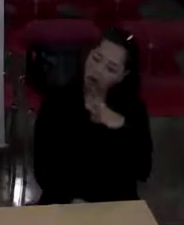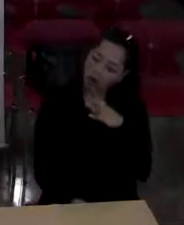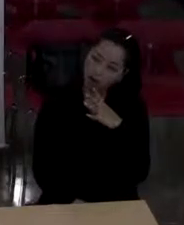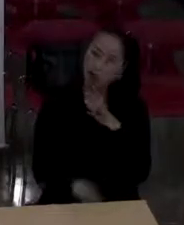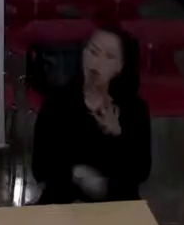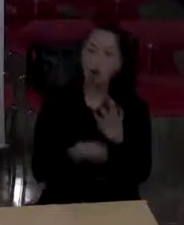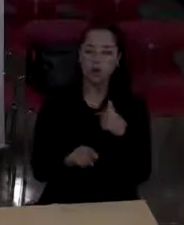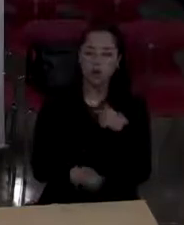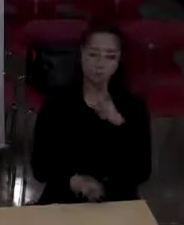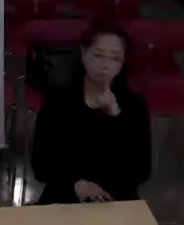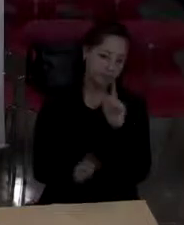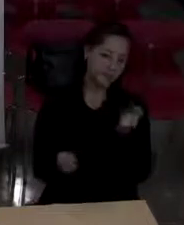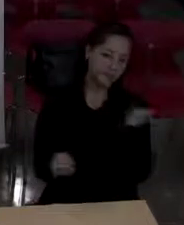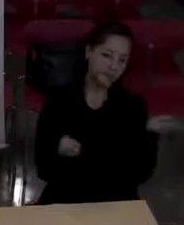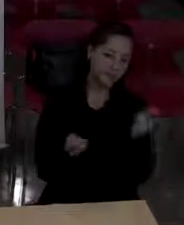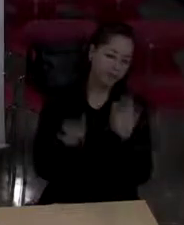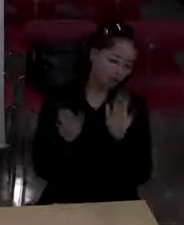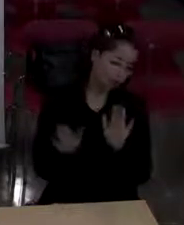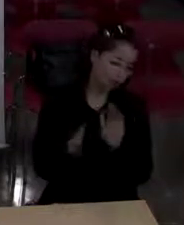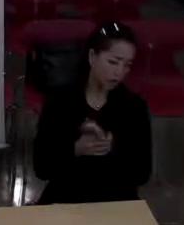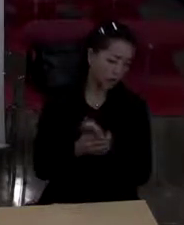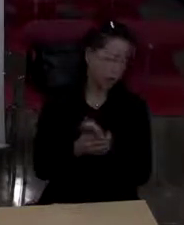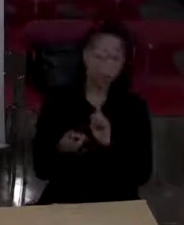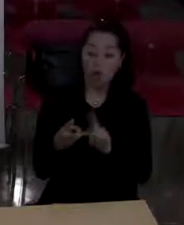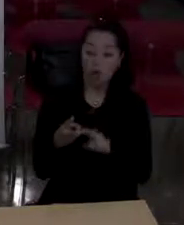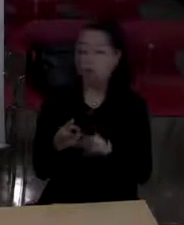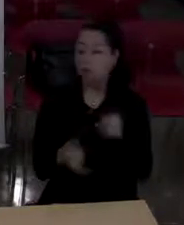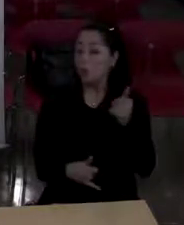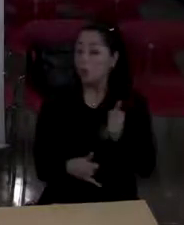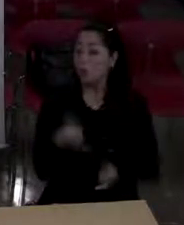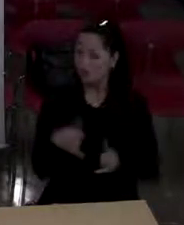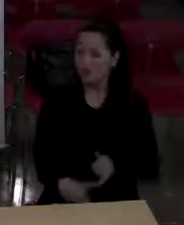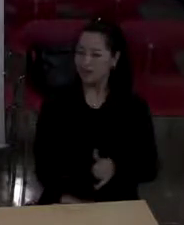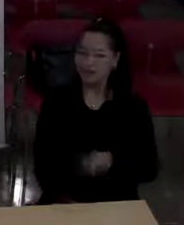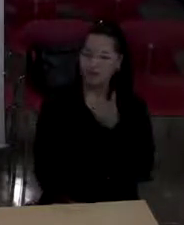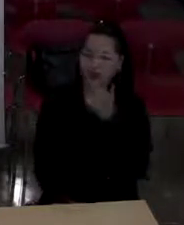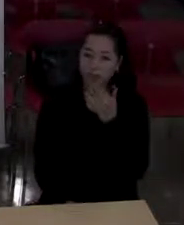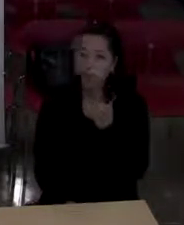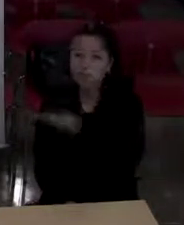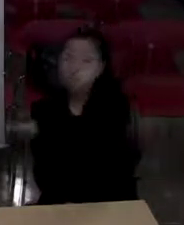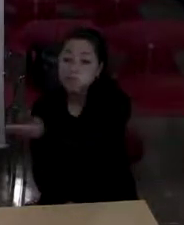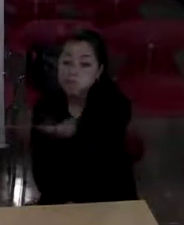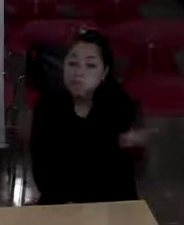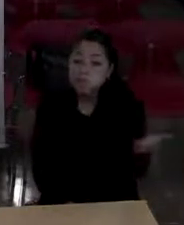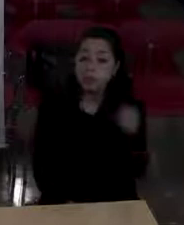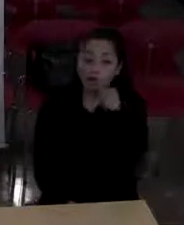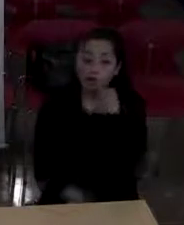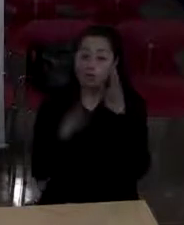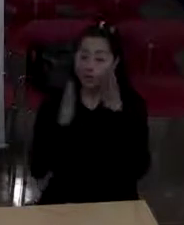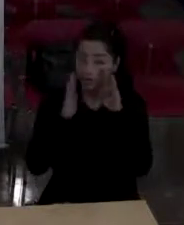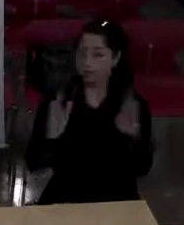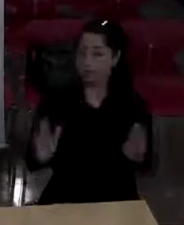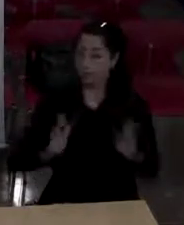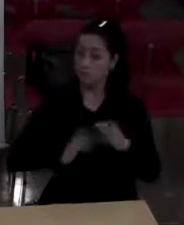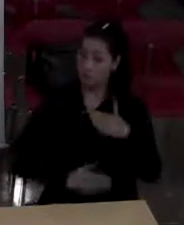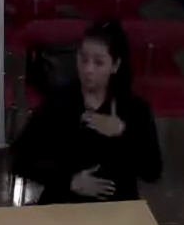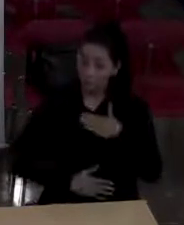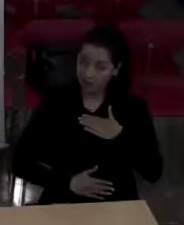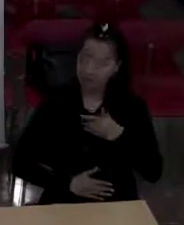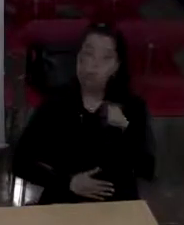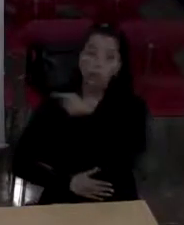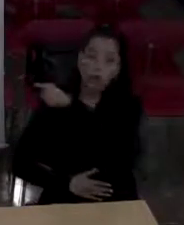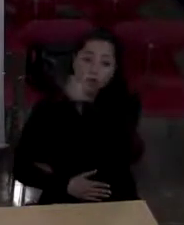termino. En este momento, por ejemplo, ustedes me dan la palabra a mí, yo estoy hablando, ustedes tienen una actitud de escucha, pero al final